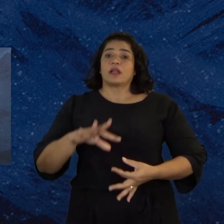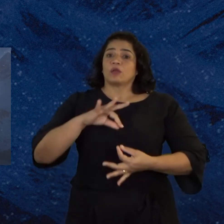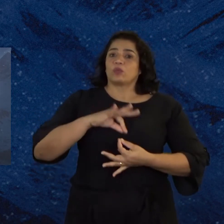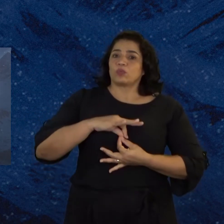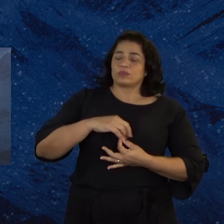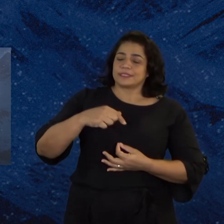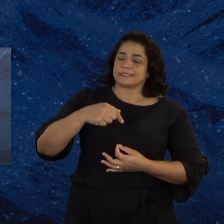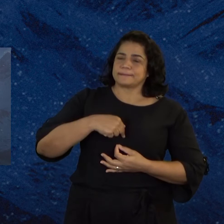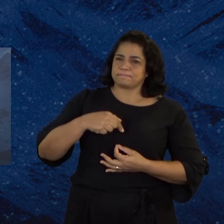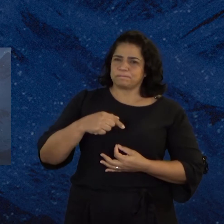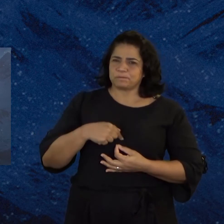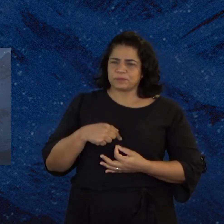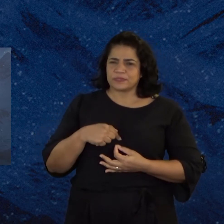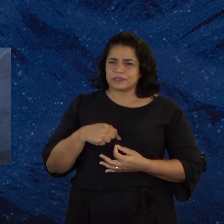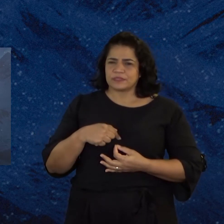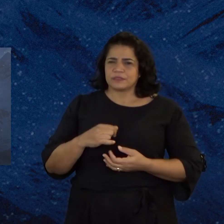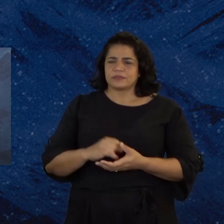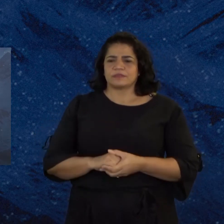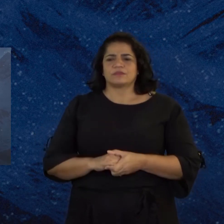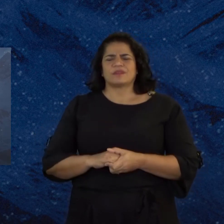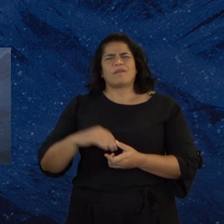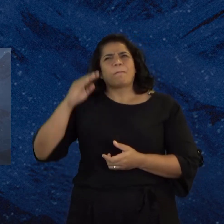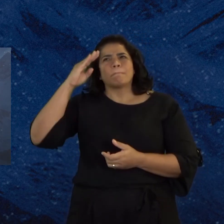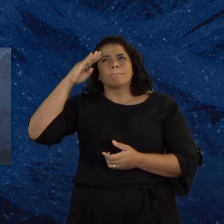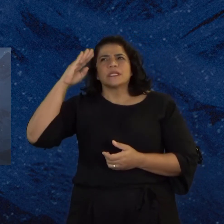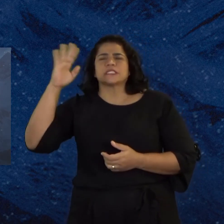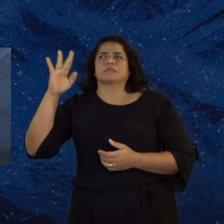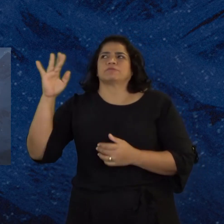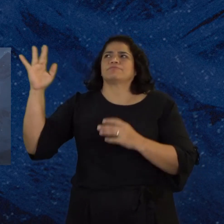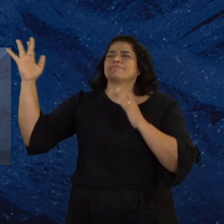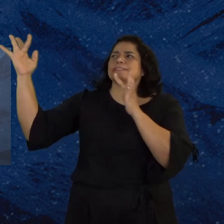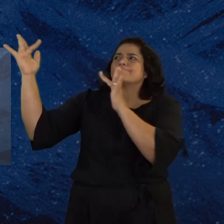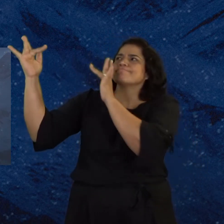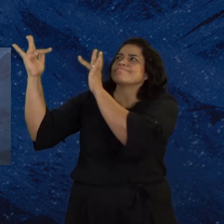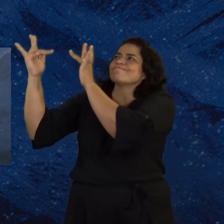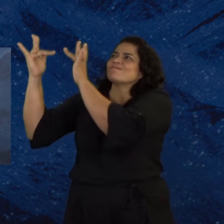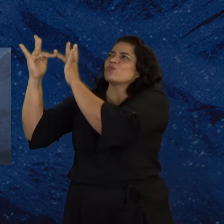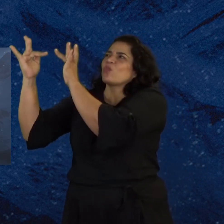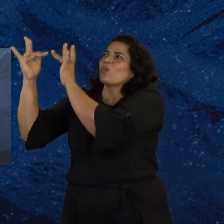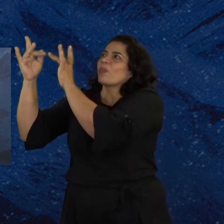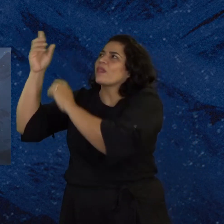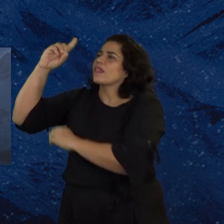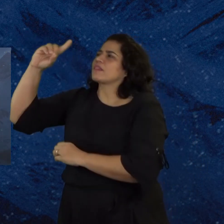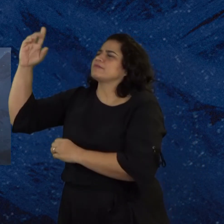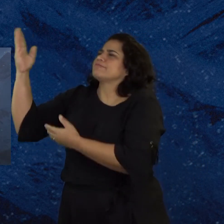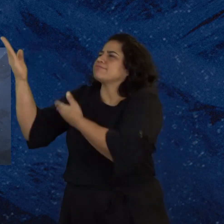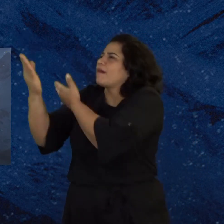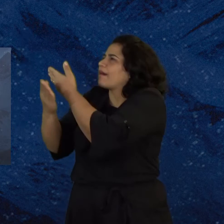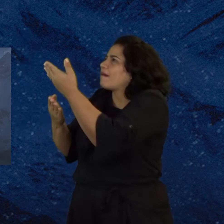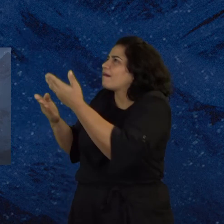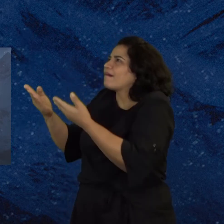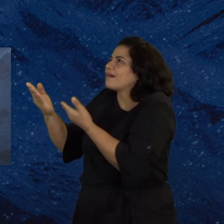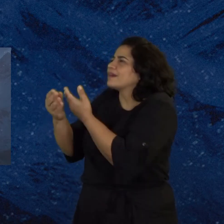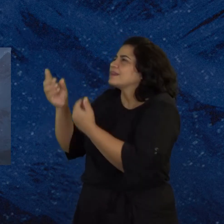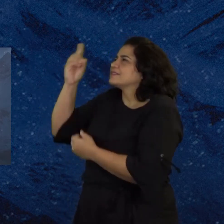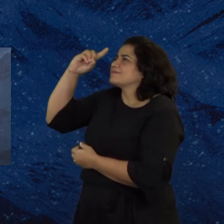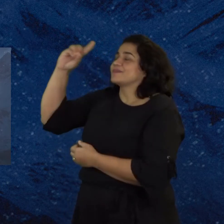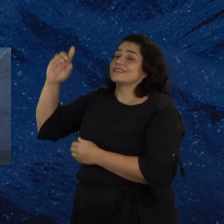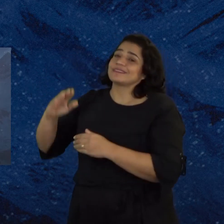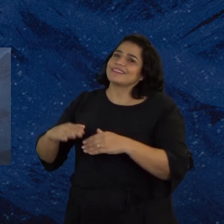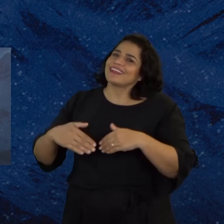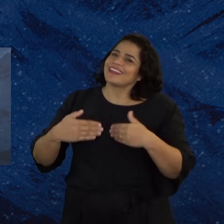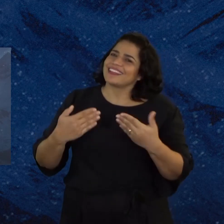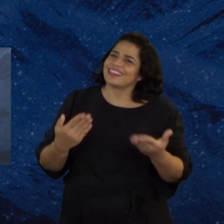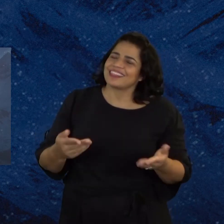para receber Deus e para ter contato e ter comunhão com Deus. Então, eu preciso viver